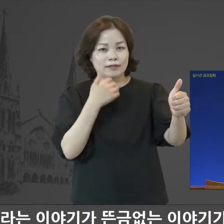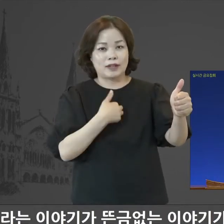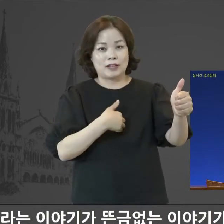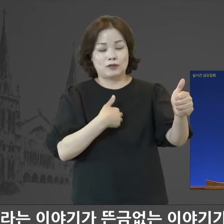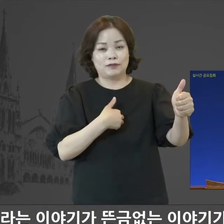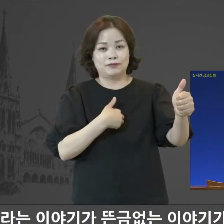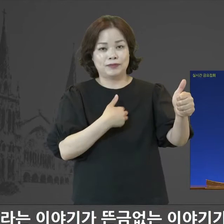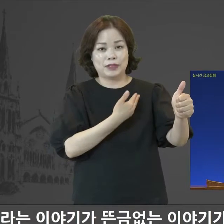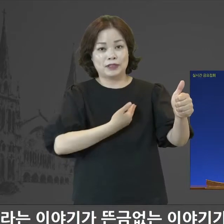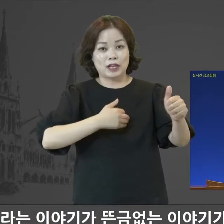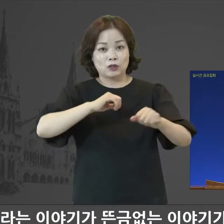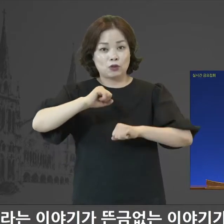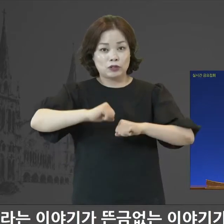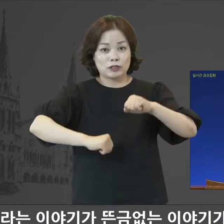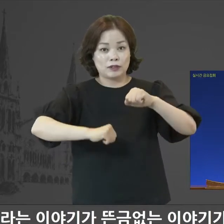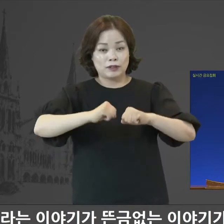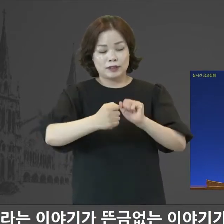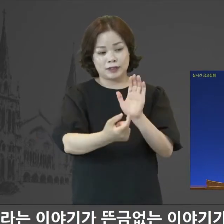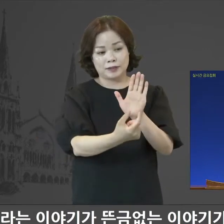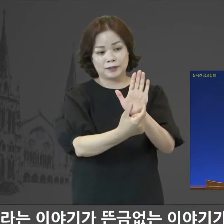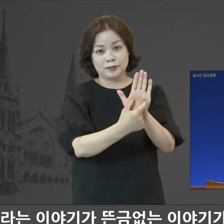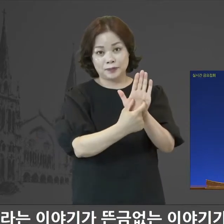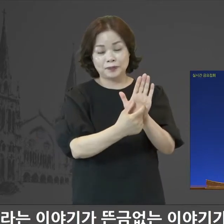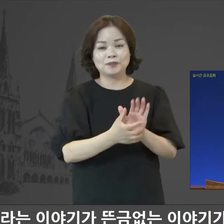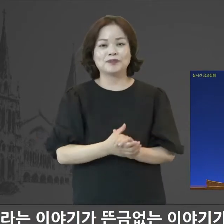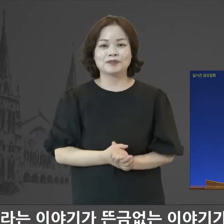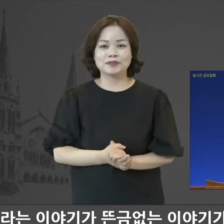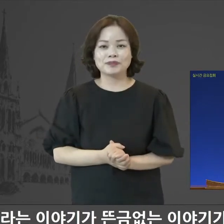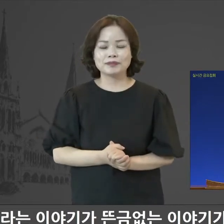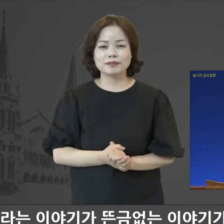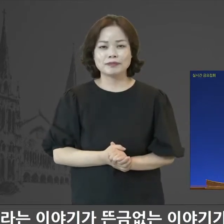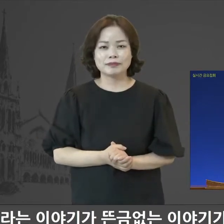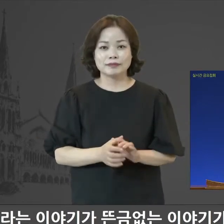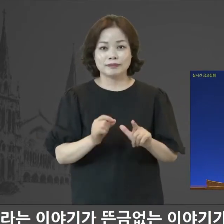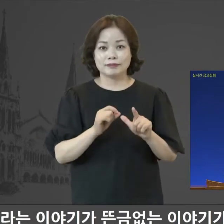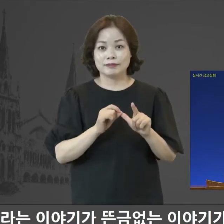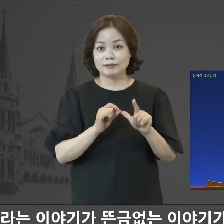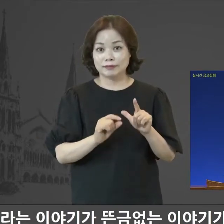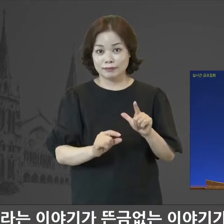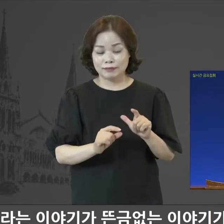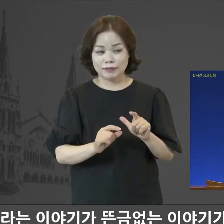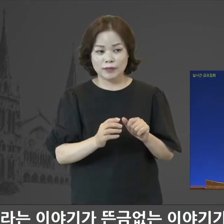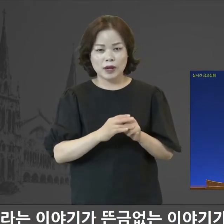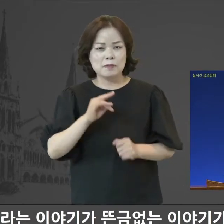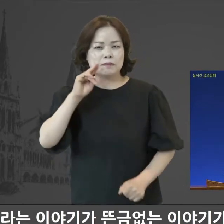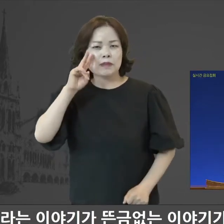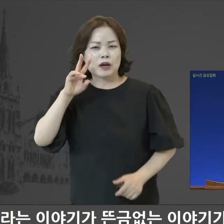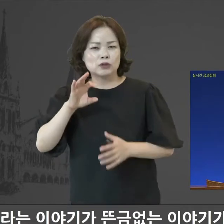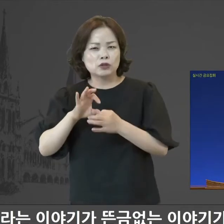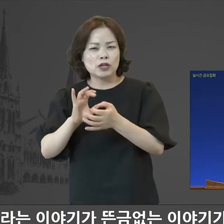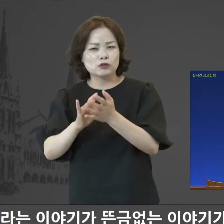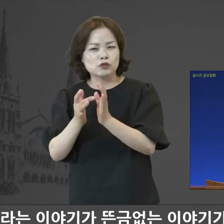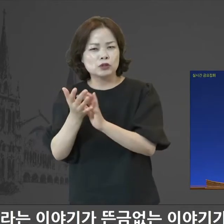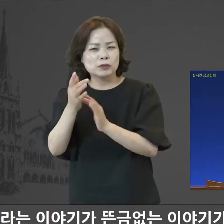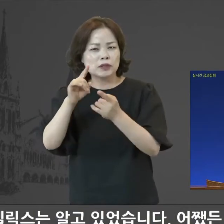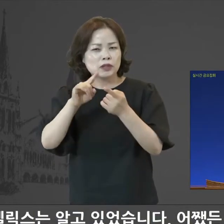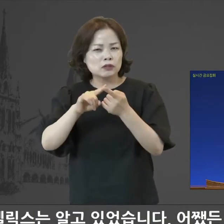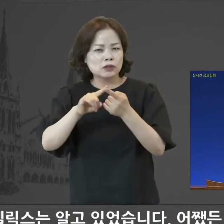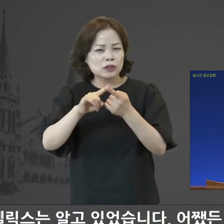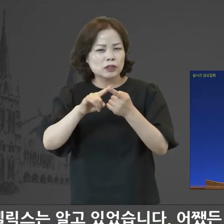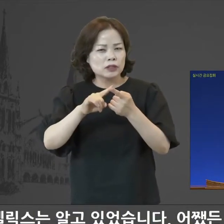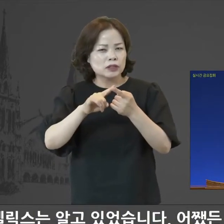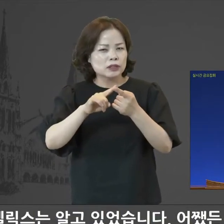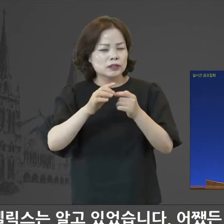것을 사도행전이 기록해 주고 있습니다. 어쨌든 이 부분은 바울을 통해서 예수님에 대해서 좀